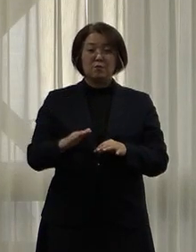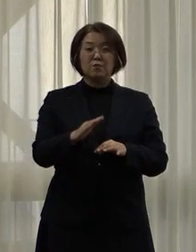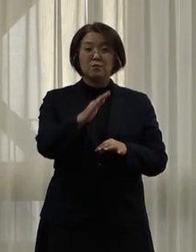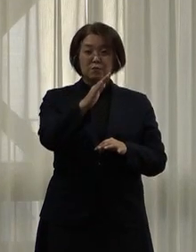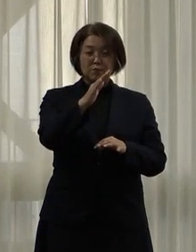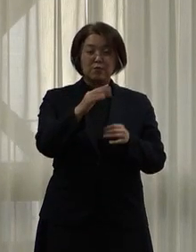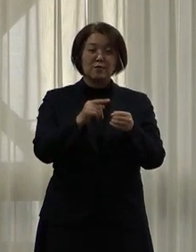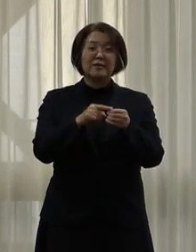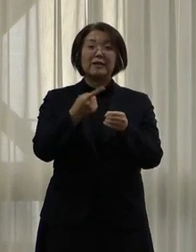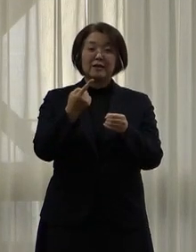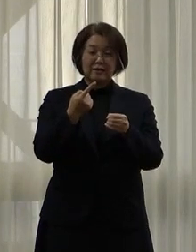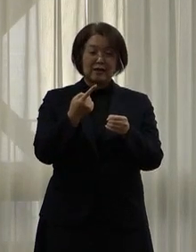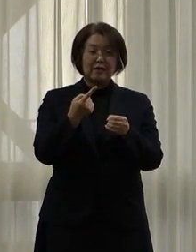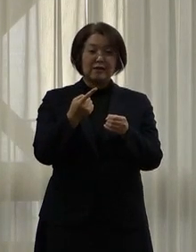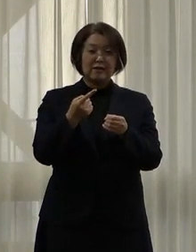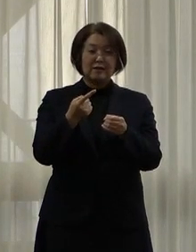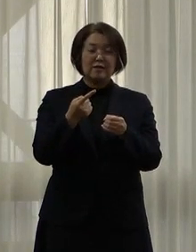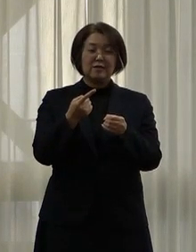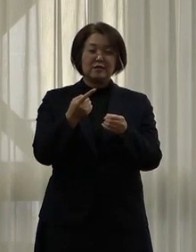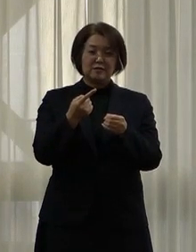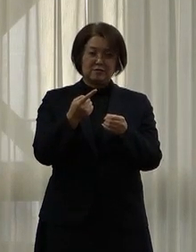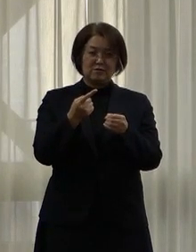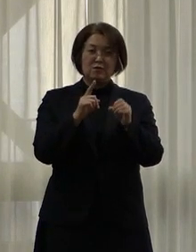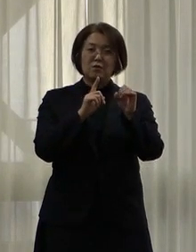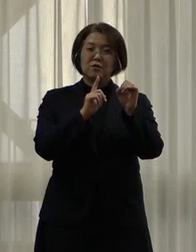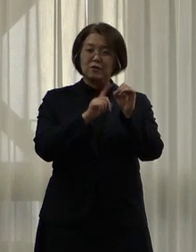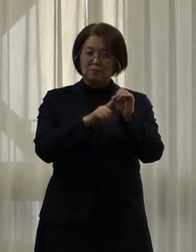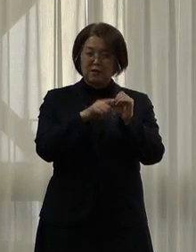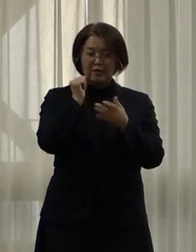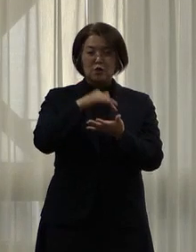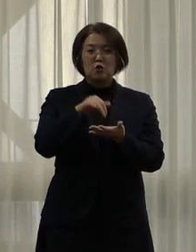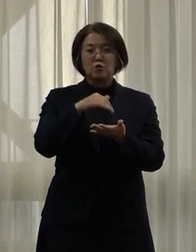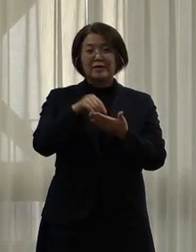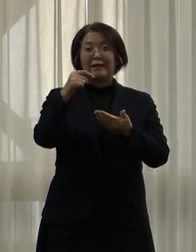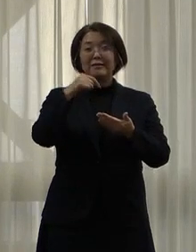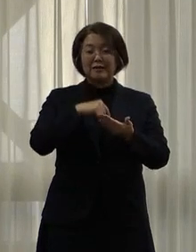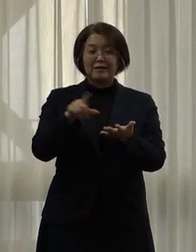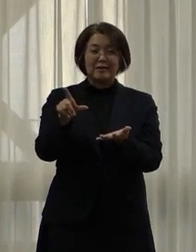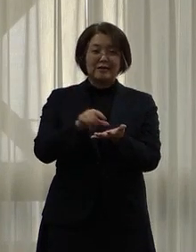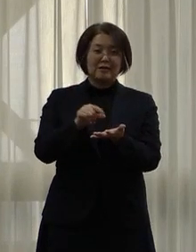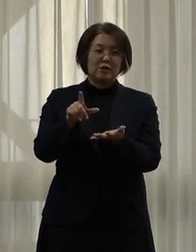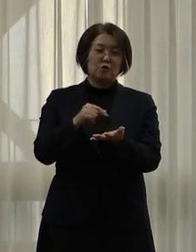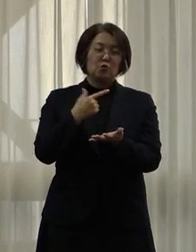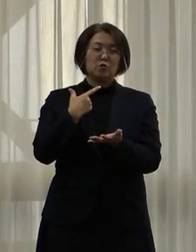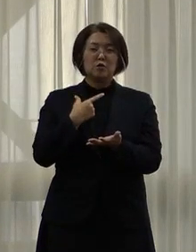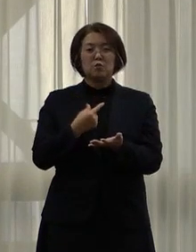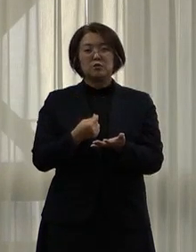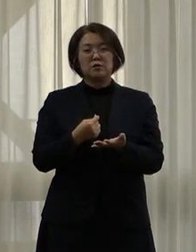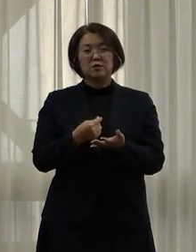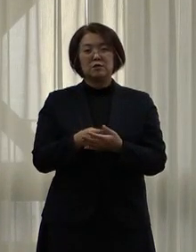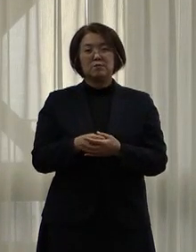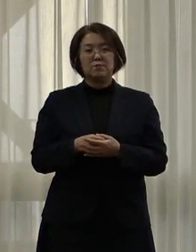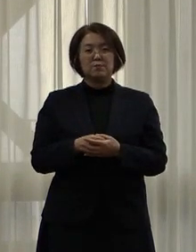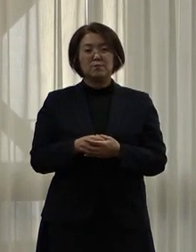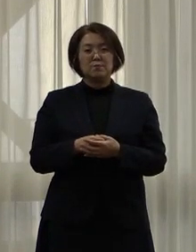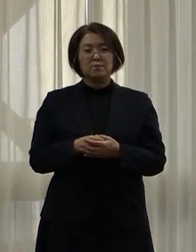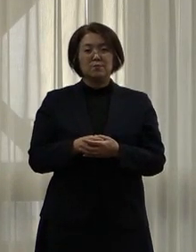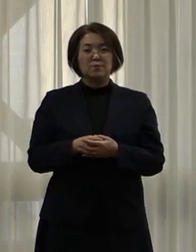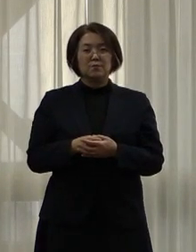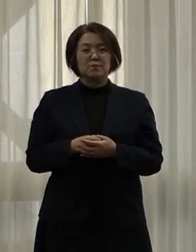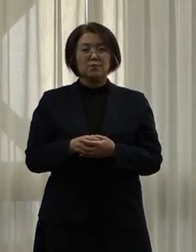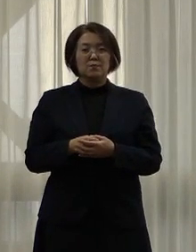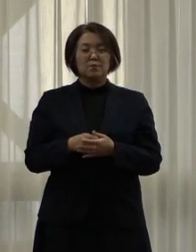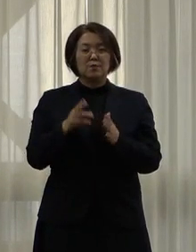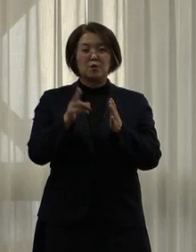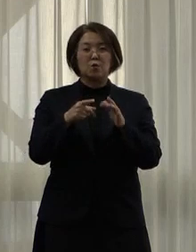るために、大いに、予算の範囲内で皆さんご活用いただきたいというふうに思いますし、またそれ